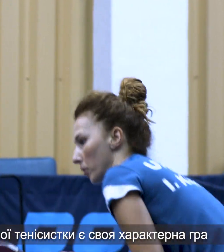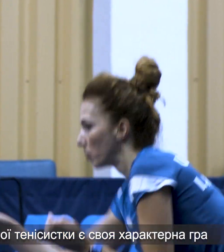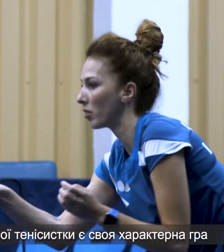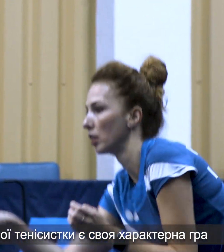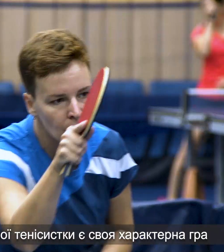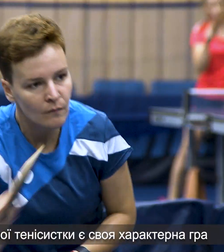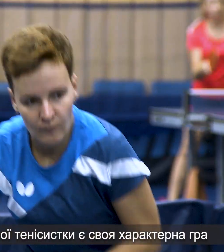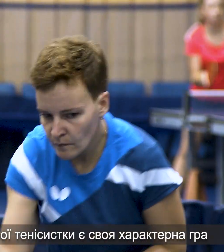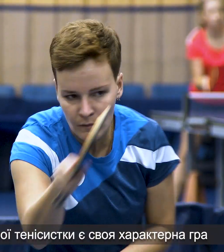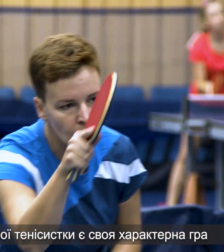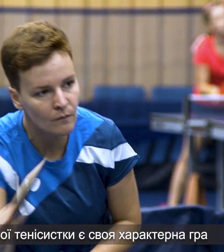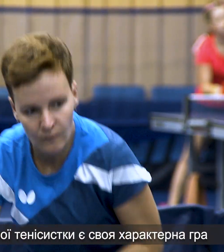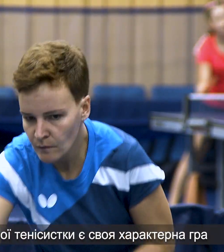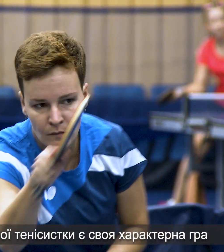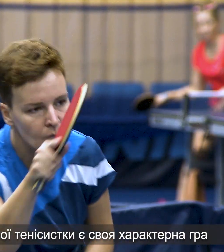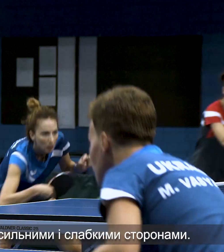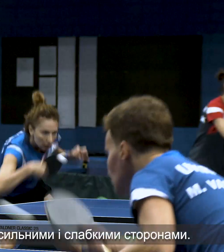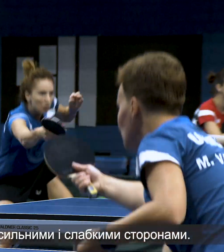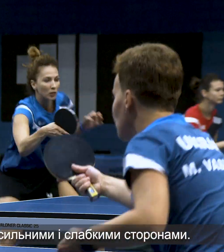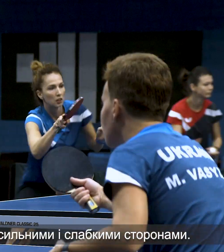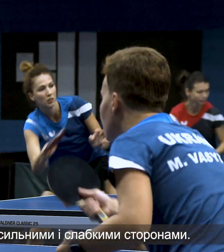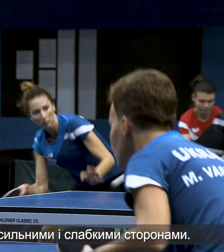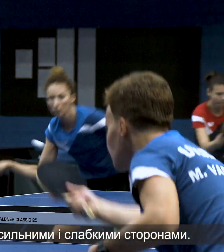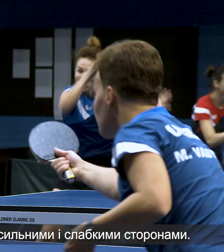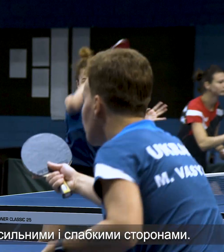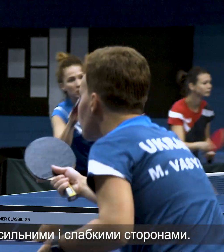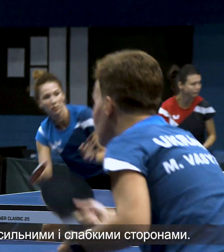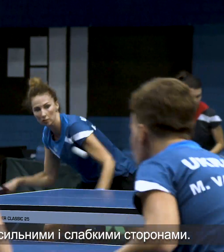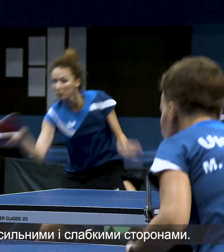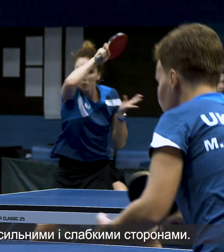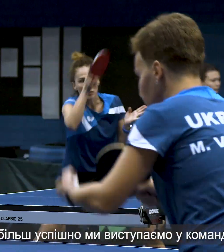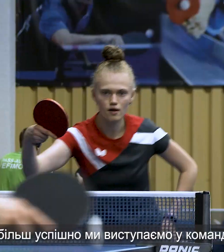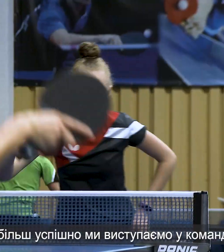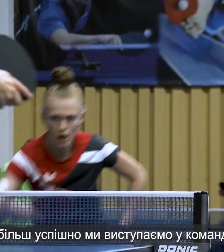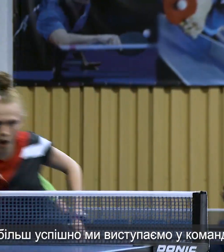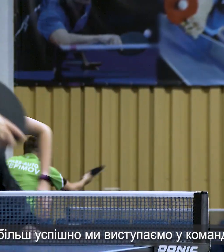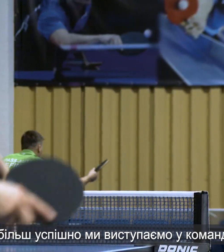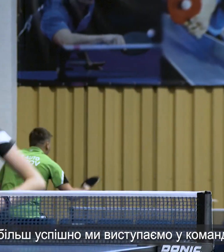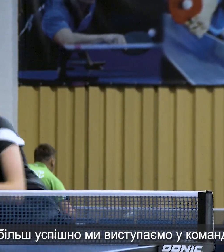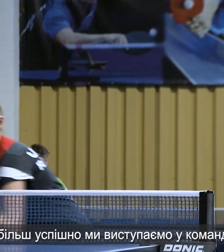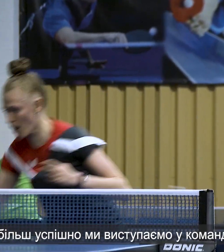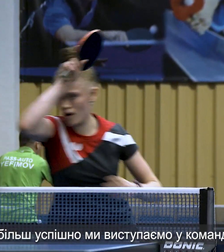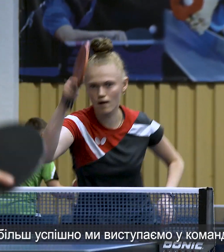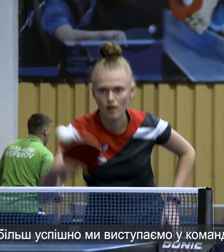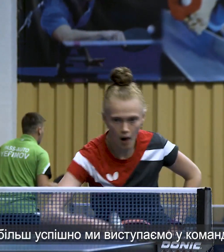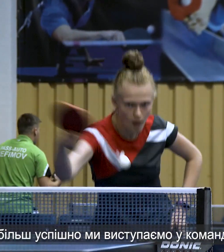кожної тенісистки є своя характерна гра зі своїми сильними і слабкими сторонами. Можливо, й тому найбільш успішно ми виступаємо